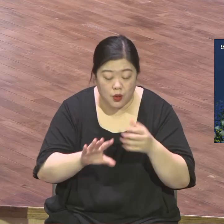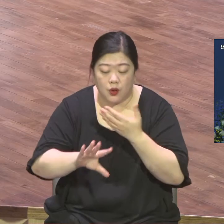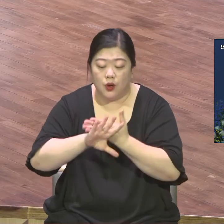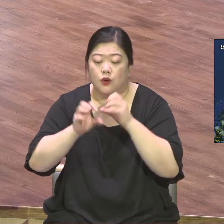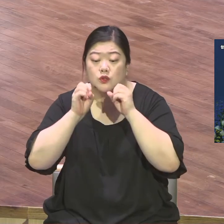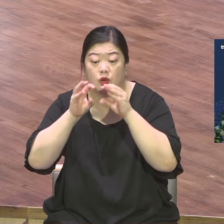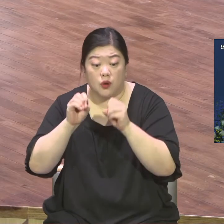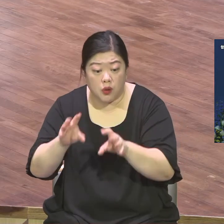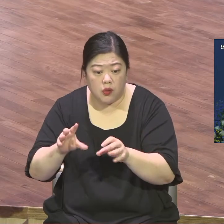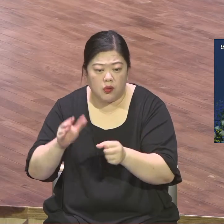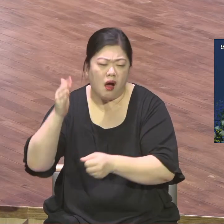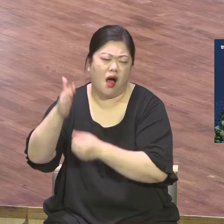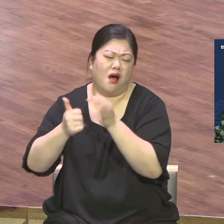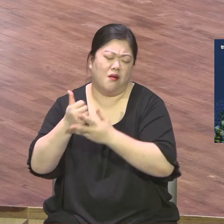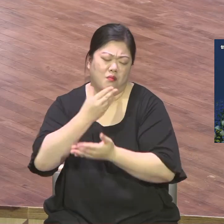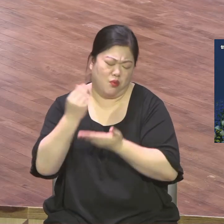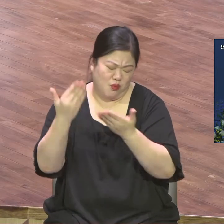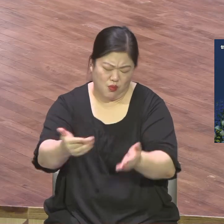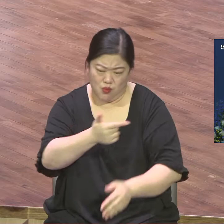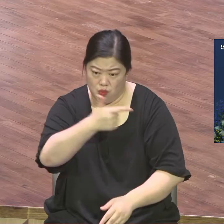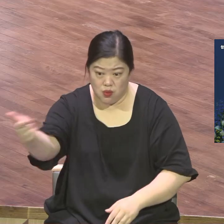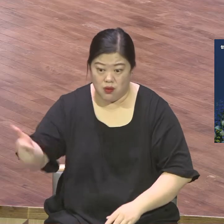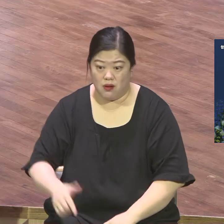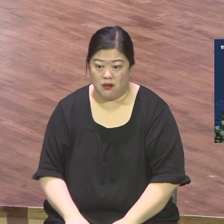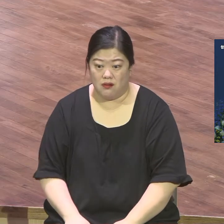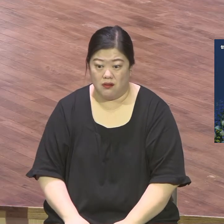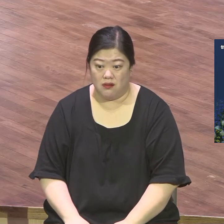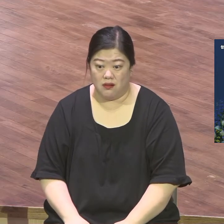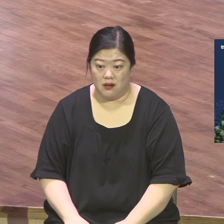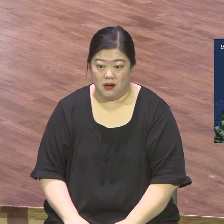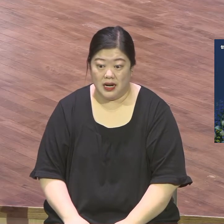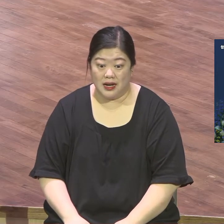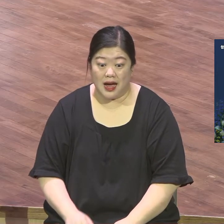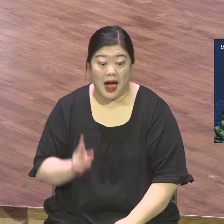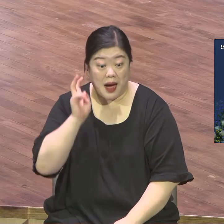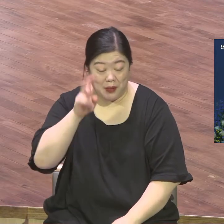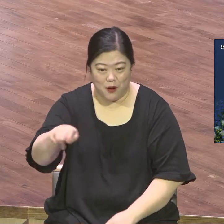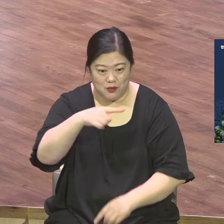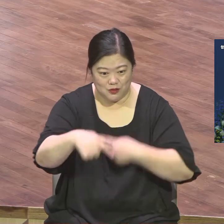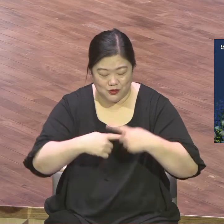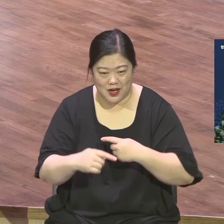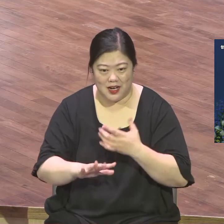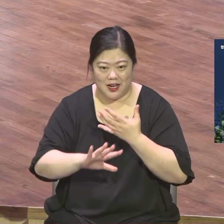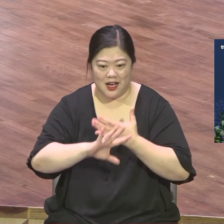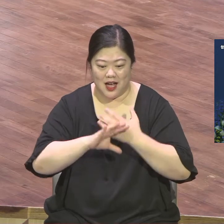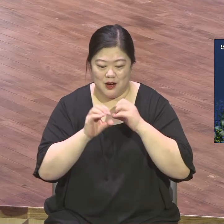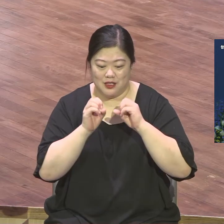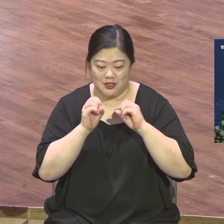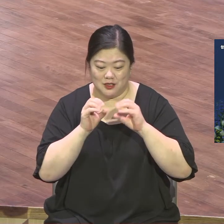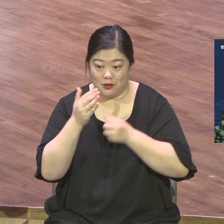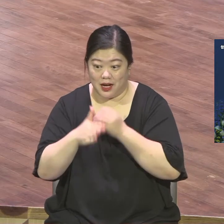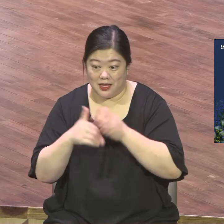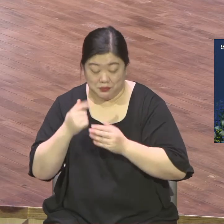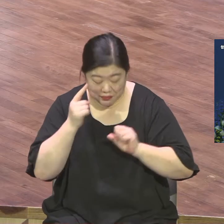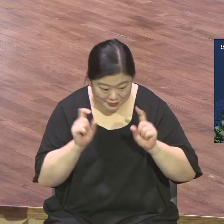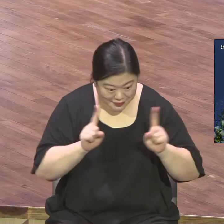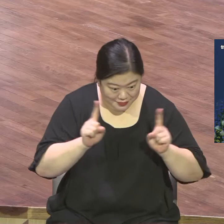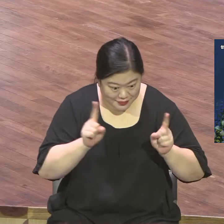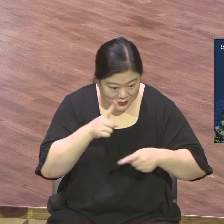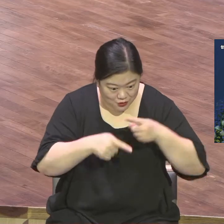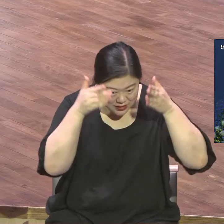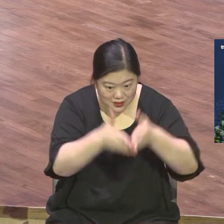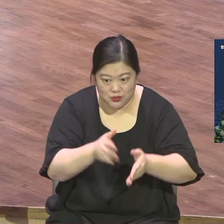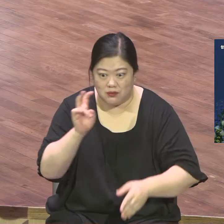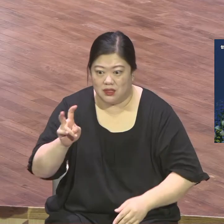과제예요. 말만 해도 성령이 쭈뼛하게 쳐다보신다니까요. 선교에 대한 가슴을